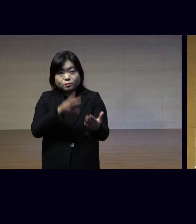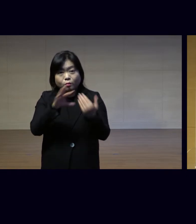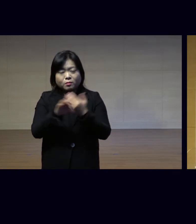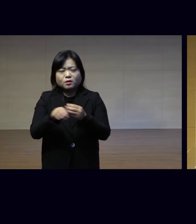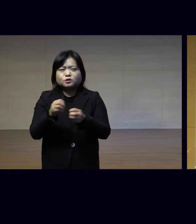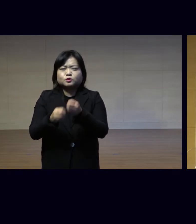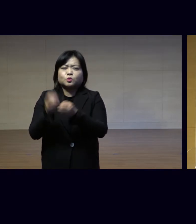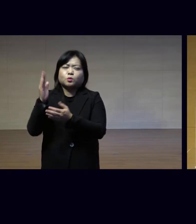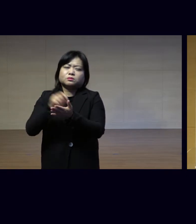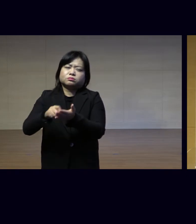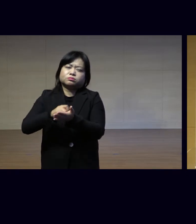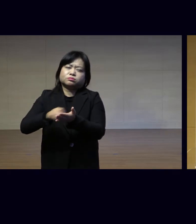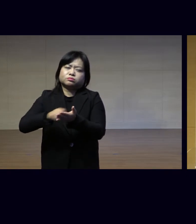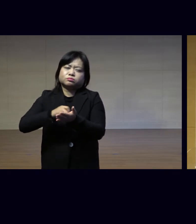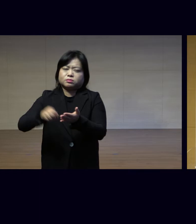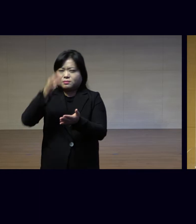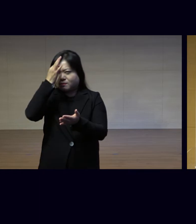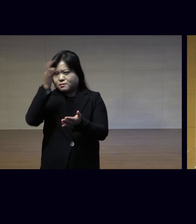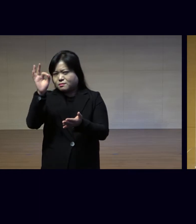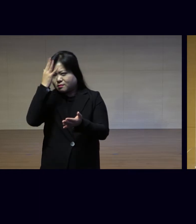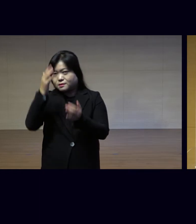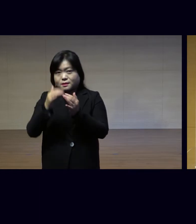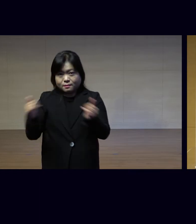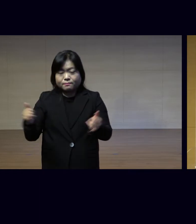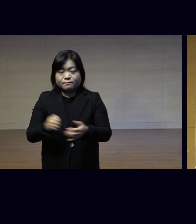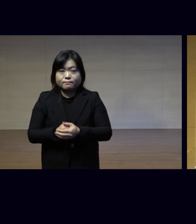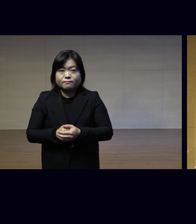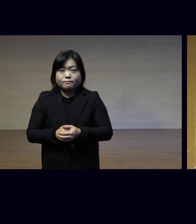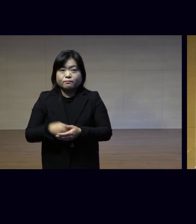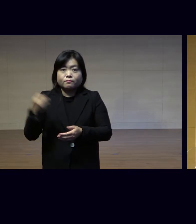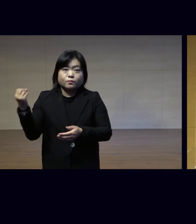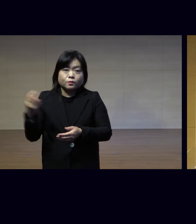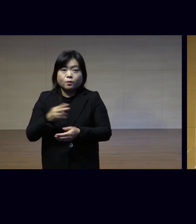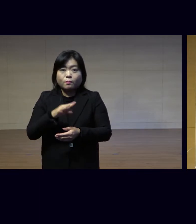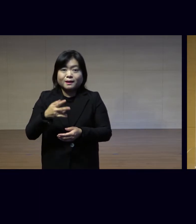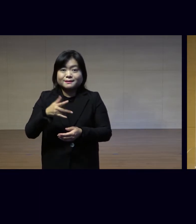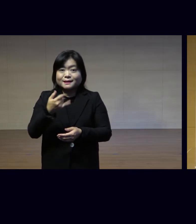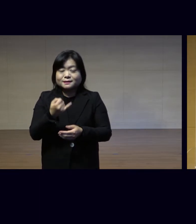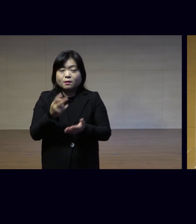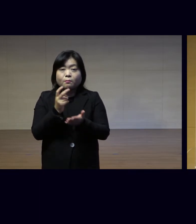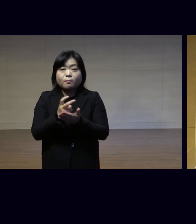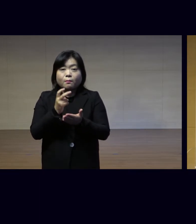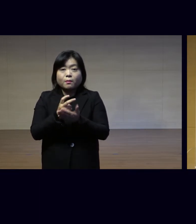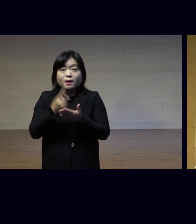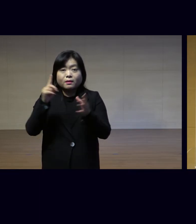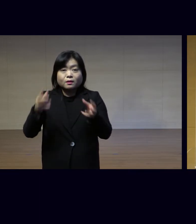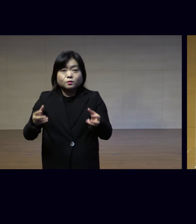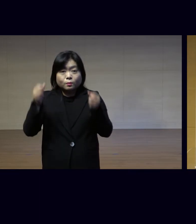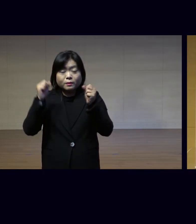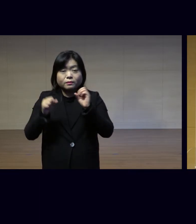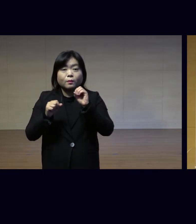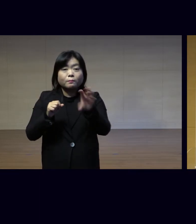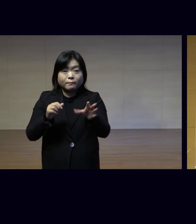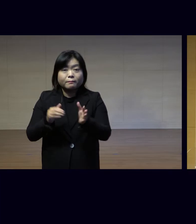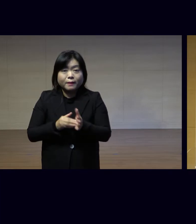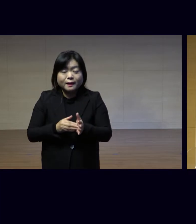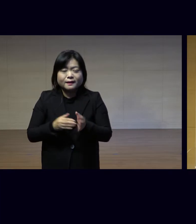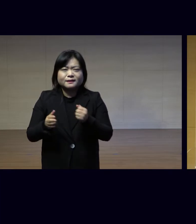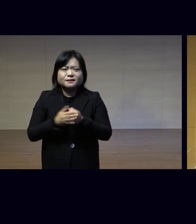소설로 만들 수 있는 귀재였습니다. 또 하나는 이 사람이 법과대학을 갔다고 아까 말씀을 드렸잖아요.